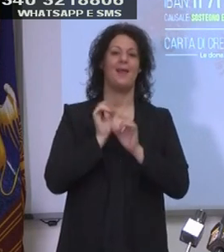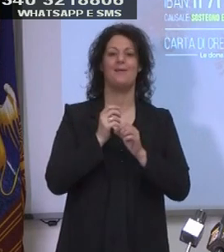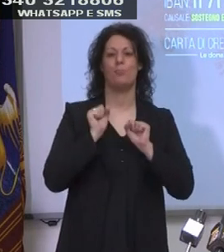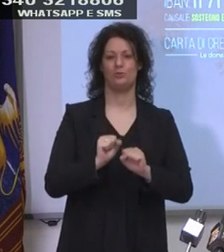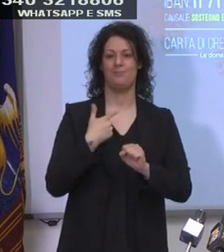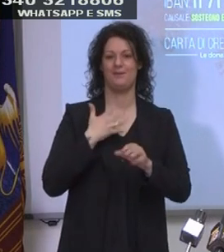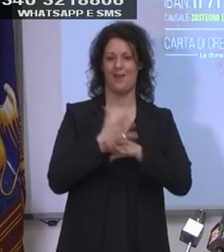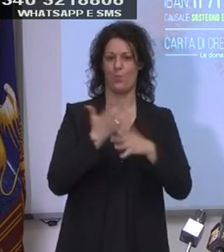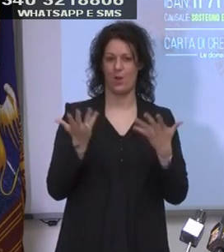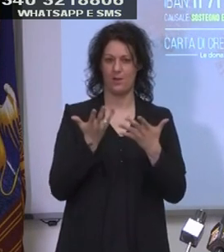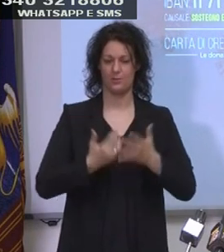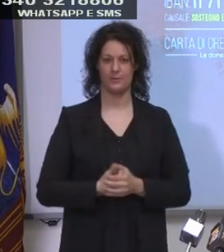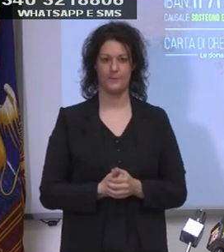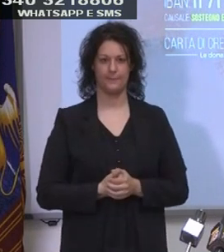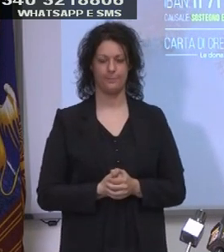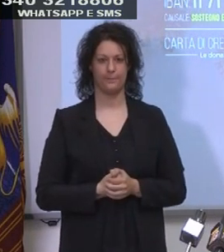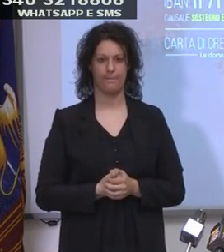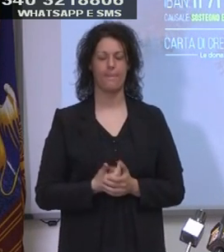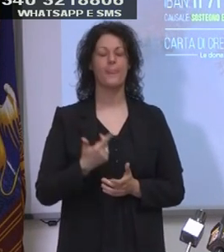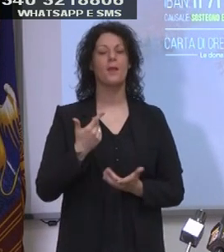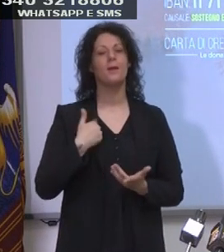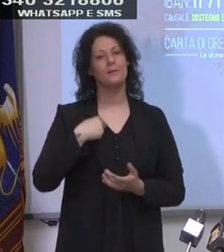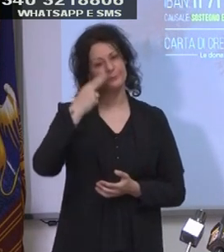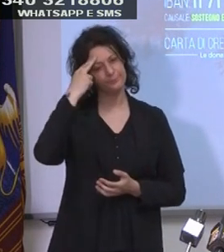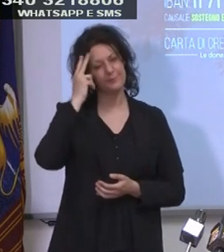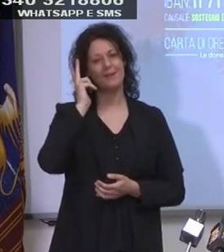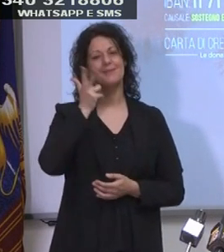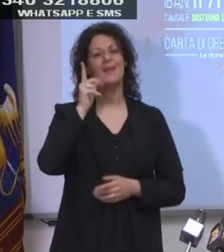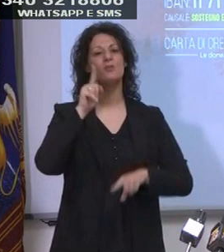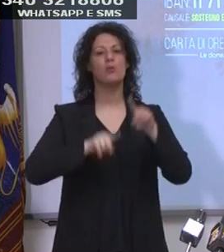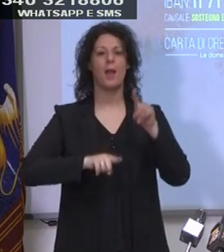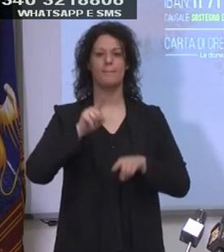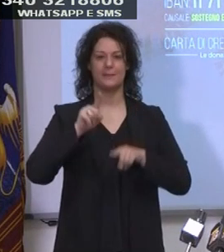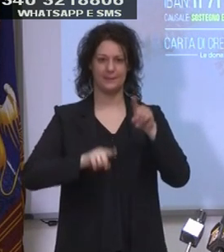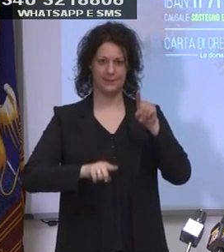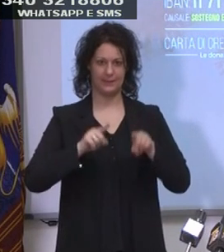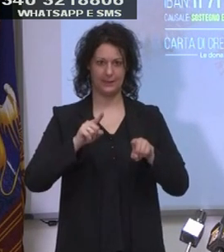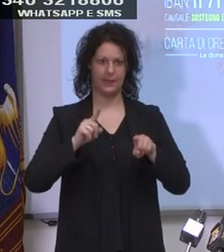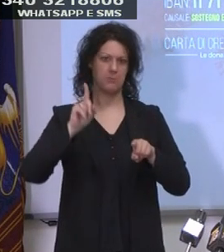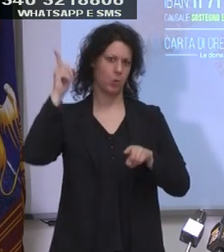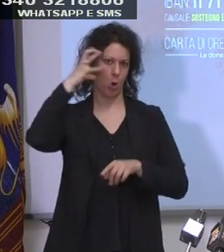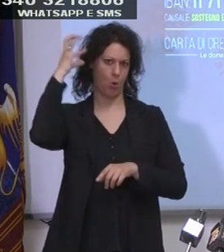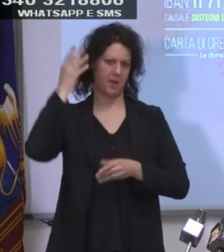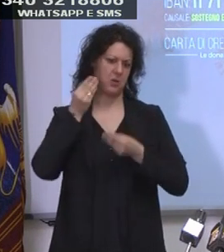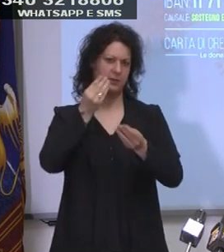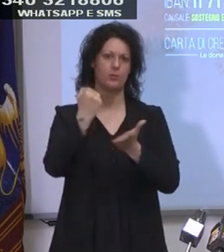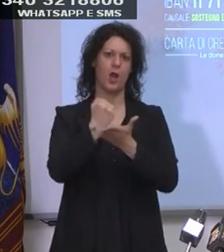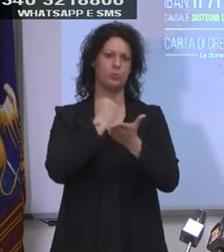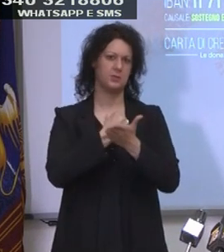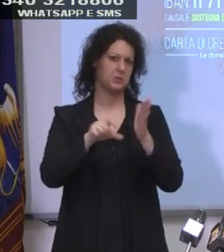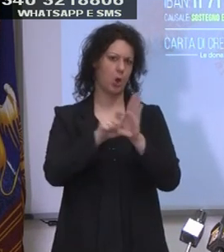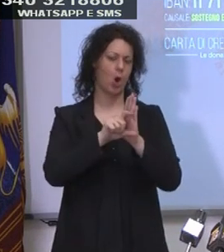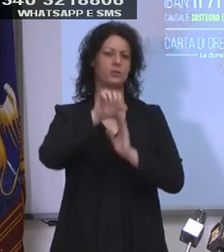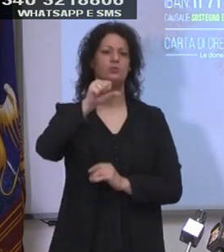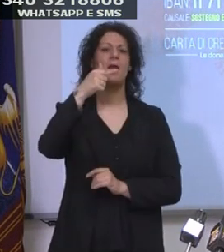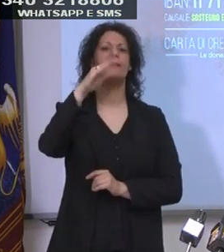guardate, c'è un tema. Il 13 di aprile, dopo la prima autorizzazione dell'apertura con il codice Ateco, il governo si è